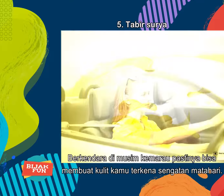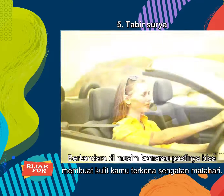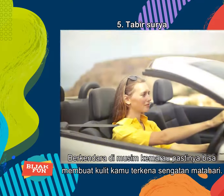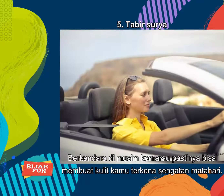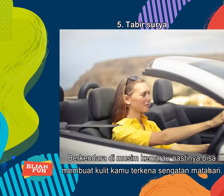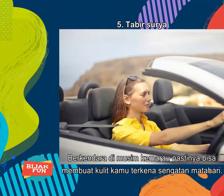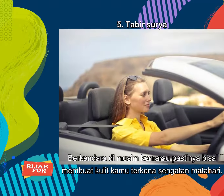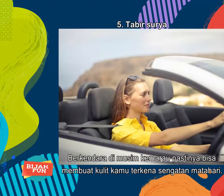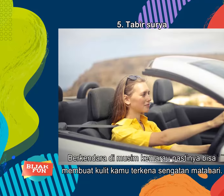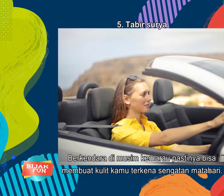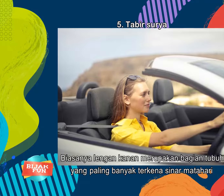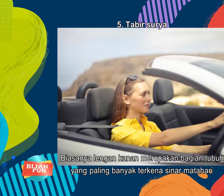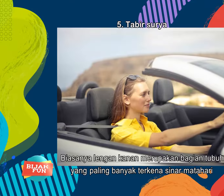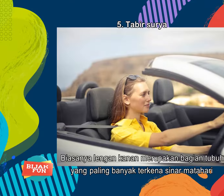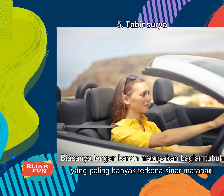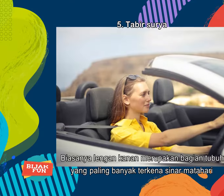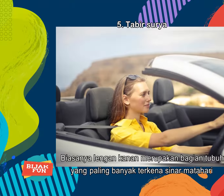tabir surya.